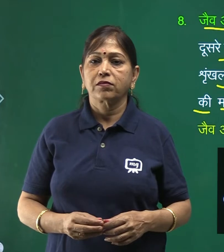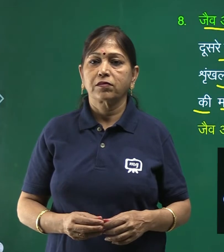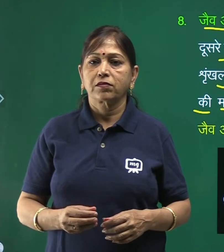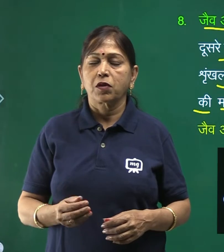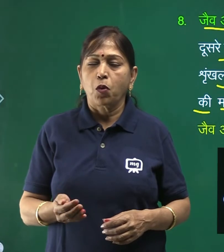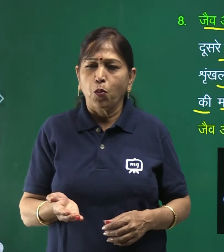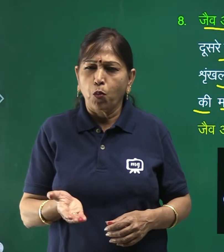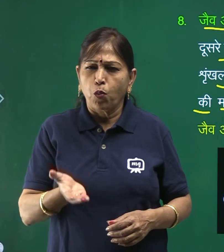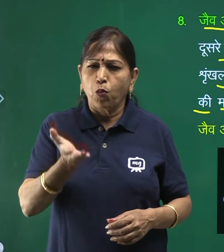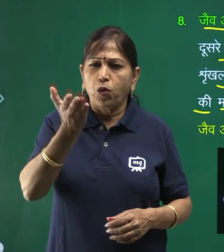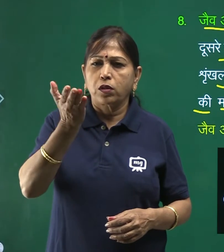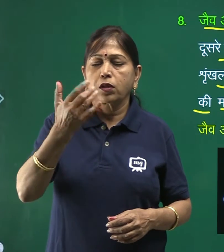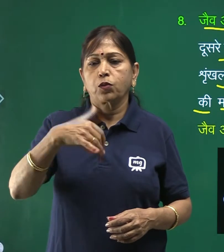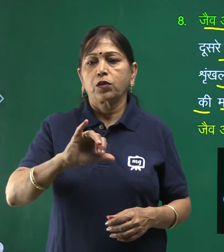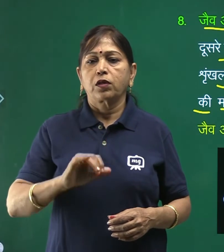वृद्धि होती है।